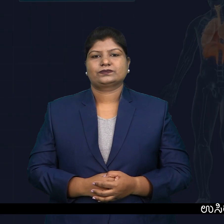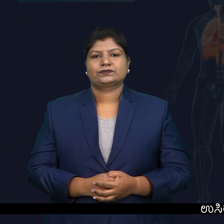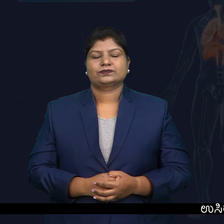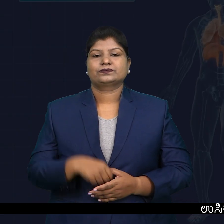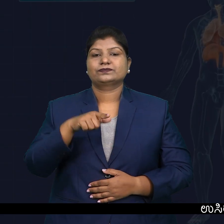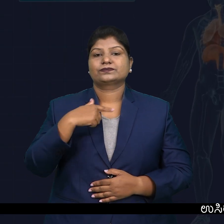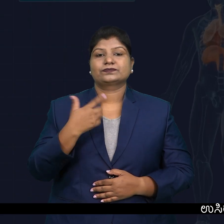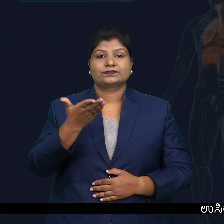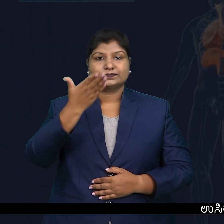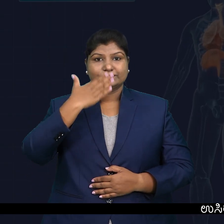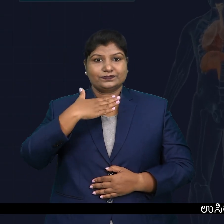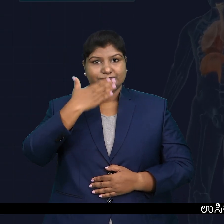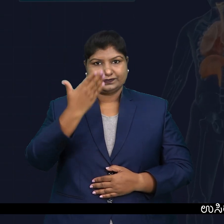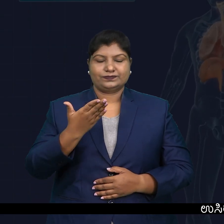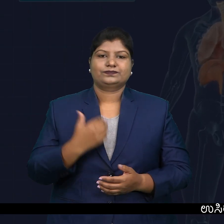ಉಸಿರಾಡುವಿಕೆ.